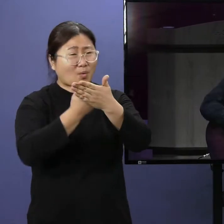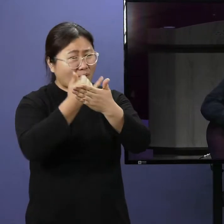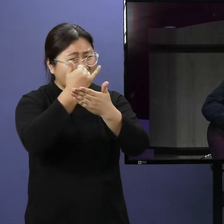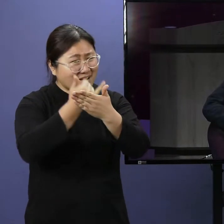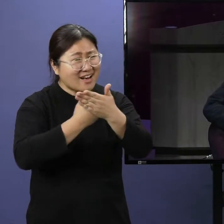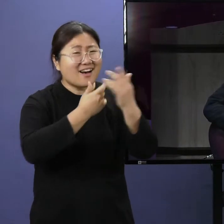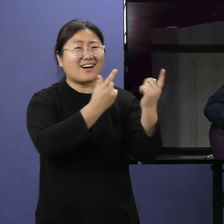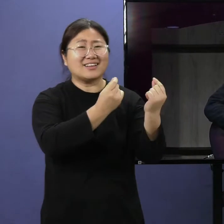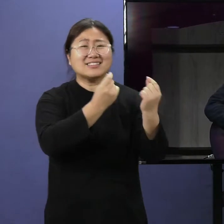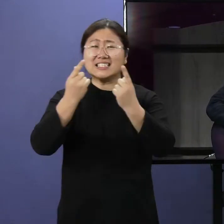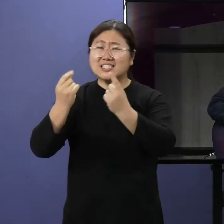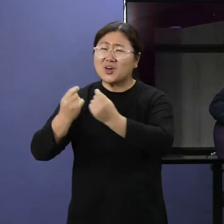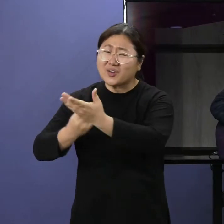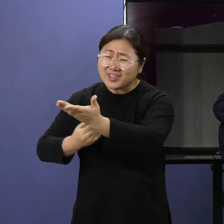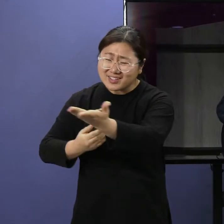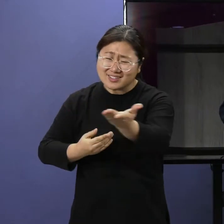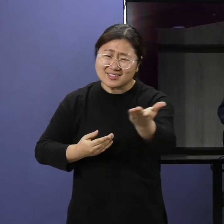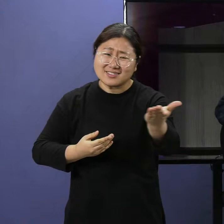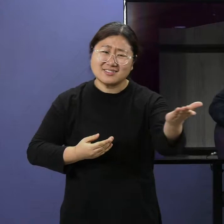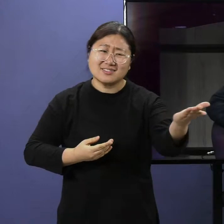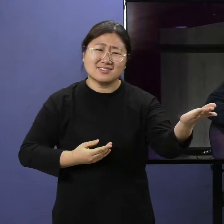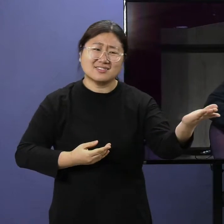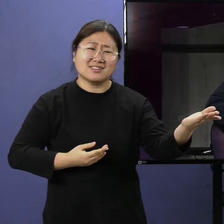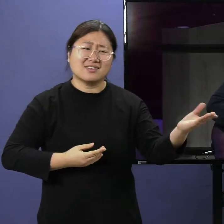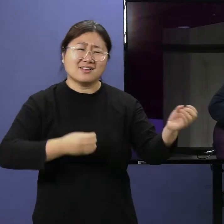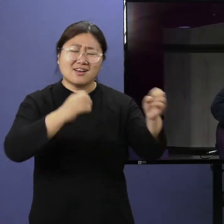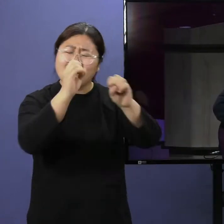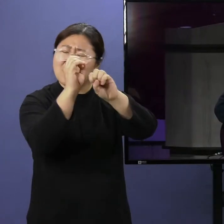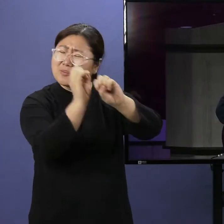고와 같이 너희를